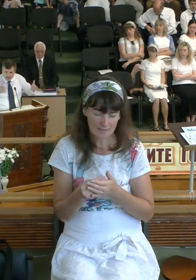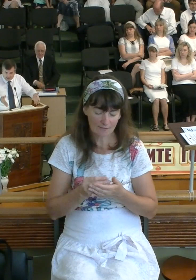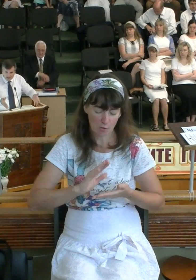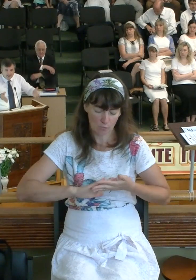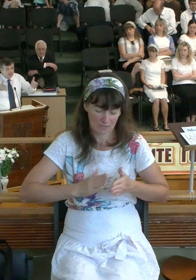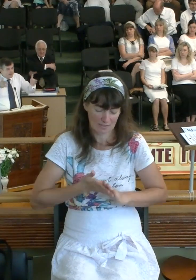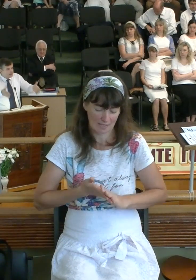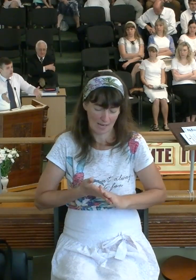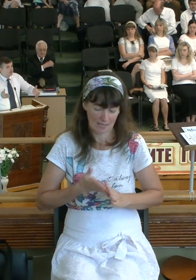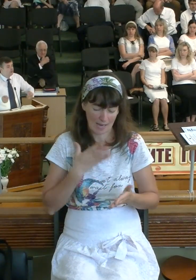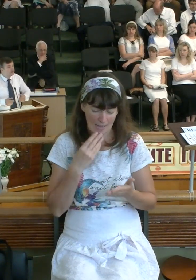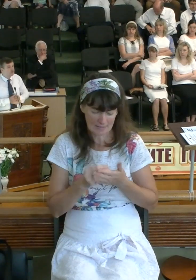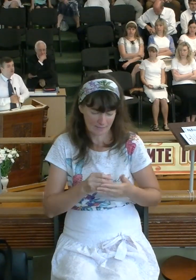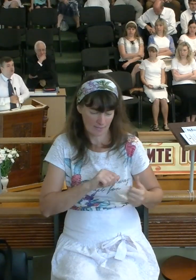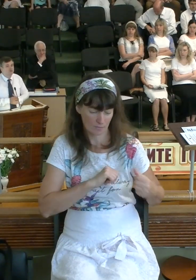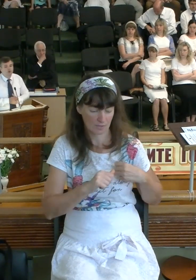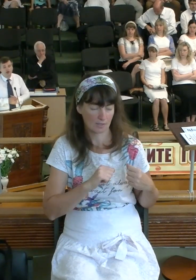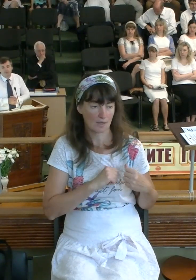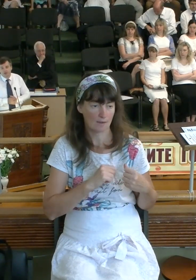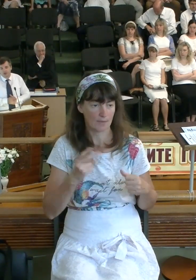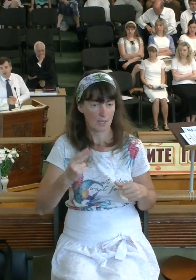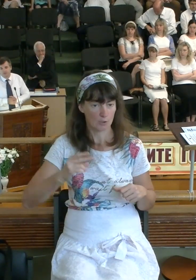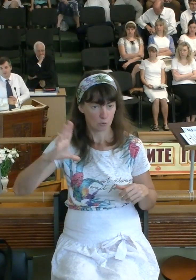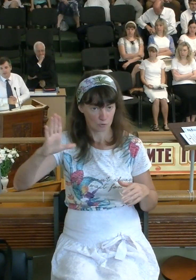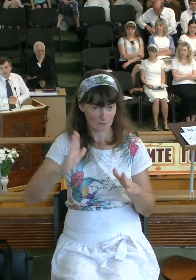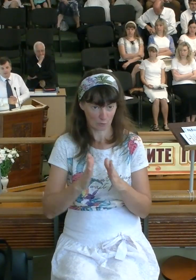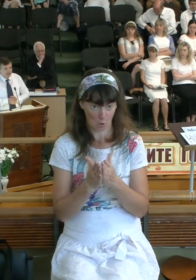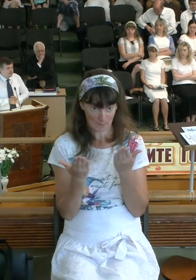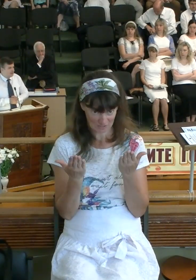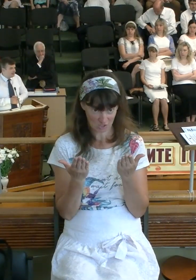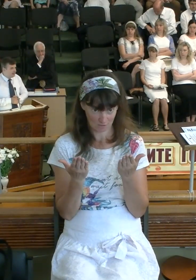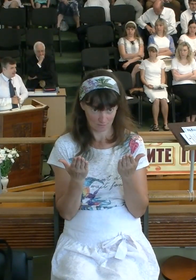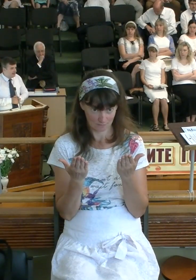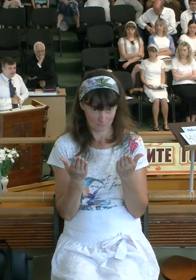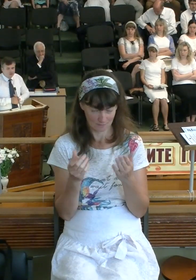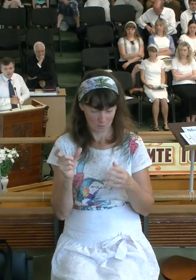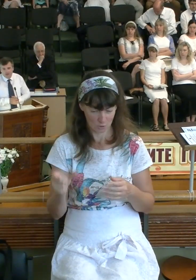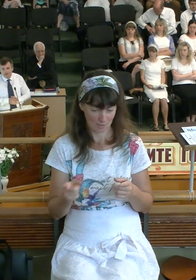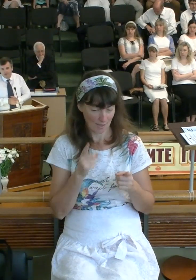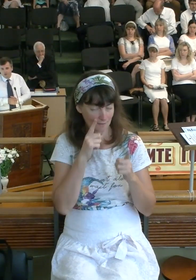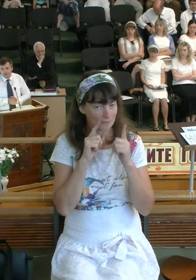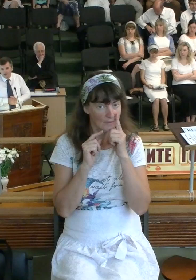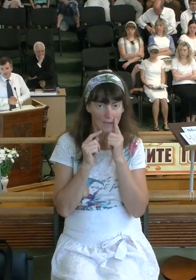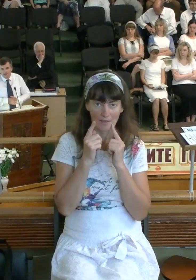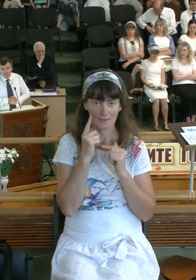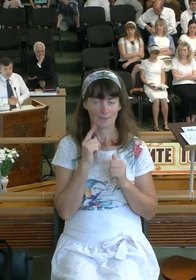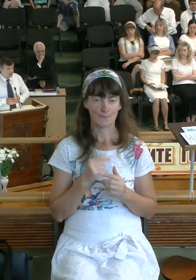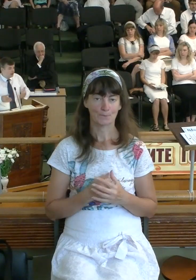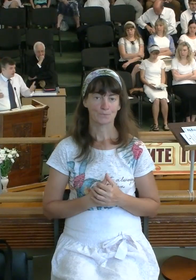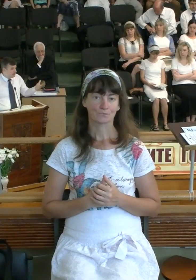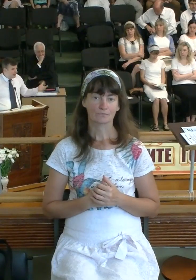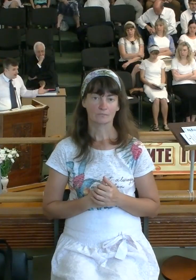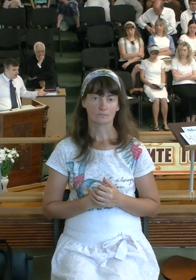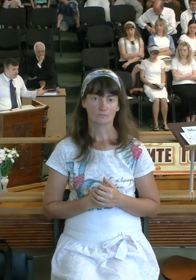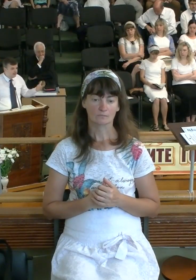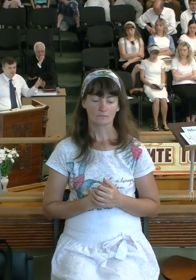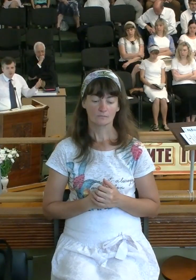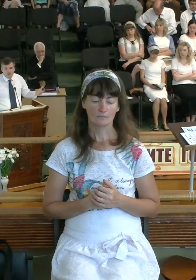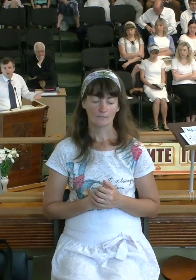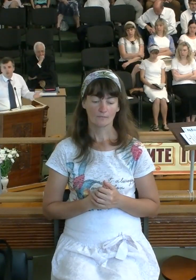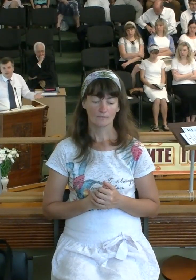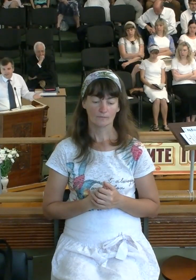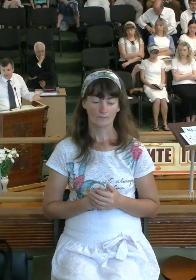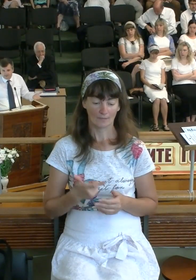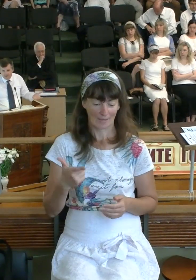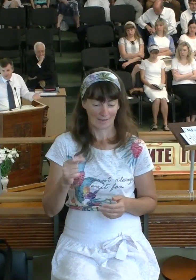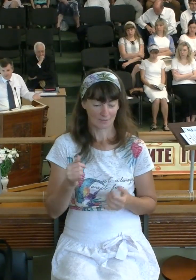своих грехах, которых Дух Святой его обличал. Вы знаете, когда я это читал, я думал: братья и сестры, а где